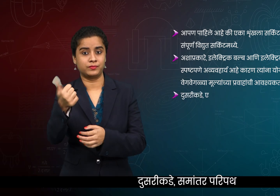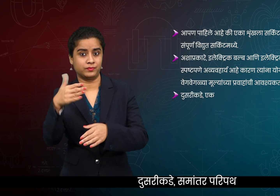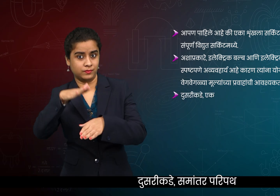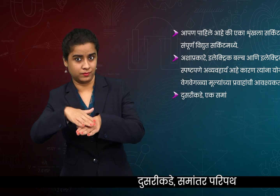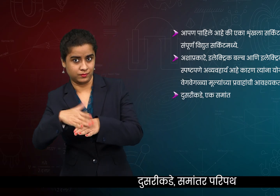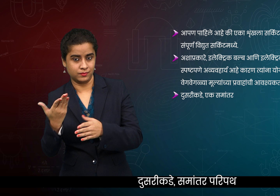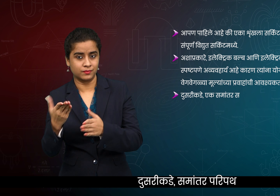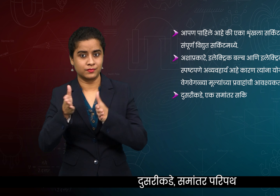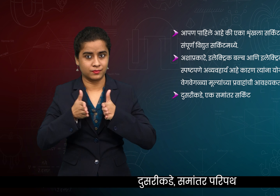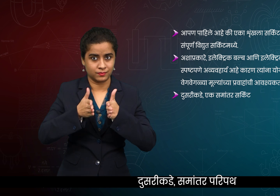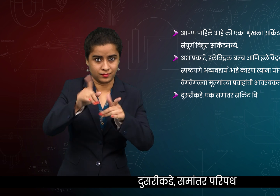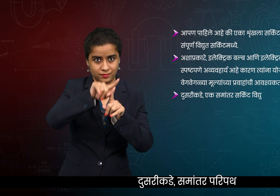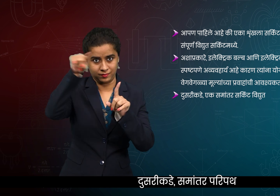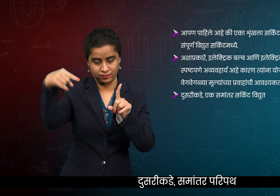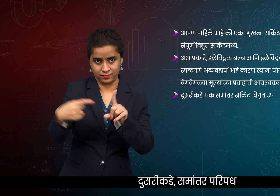दुसरीकडे समांतर परिपथ